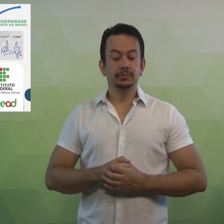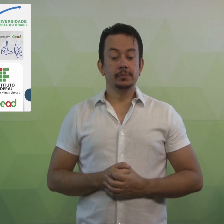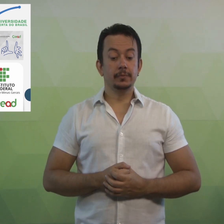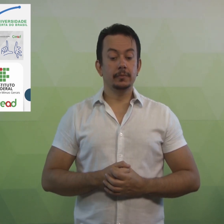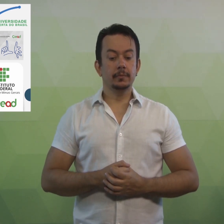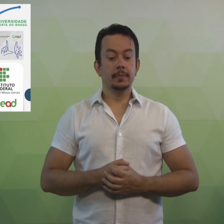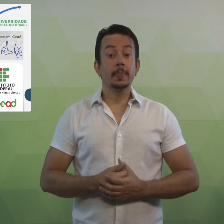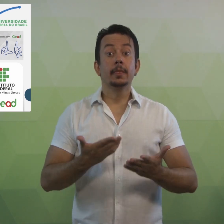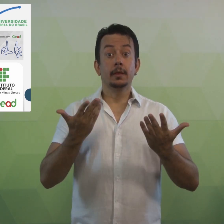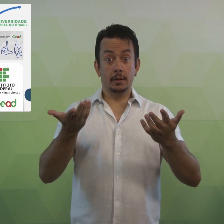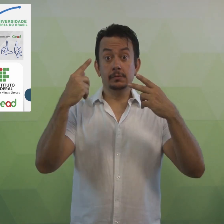da Libras.